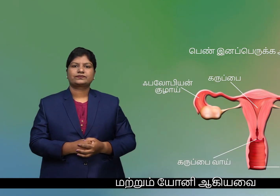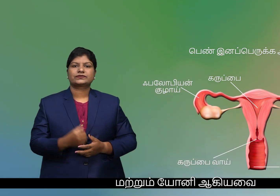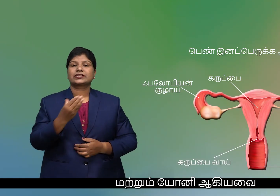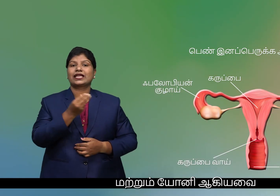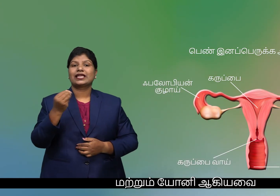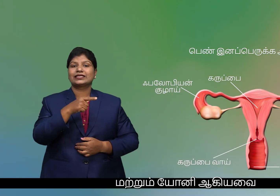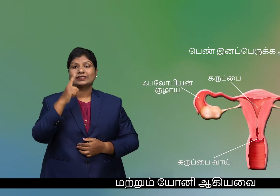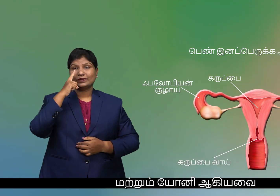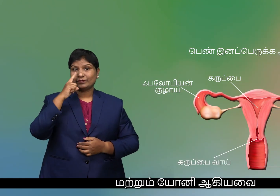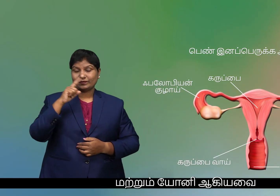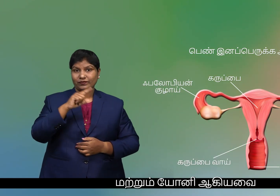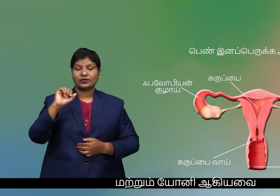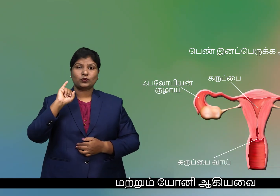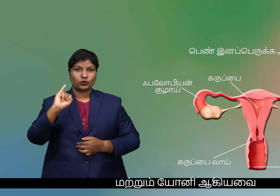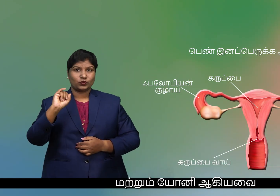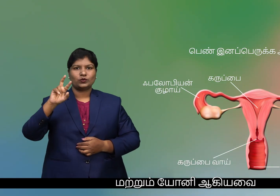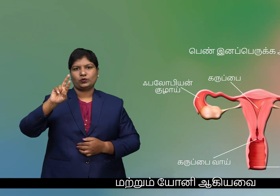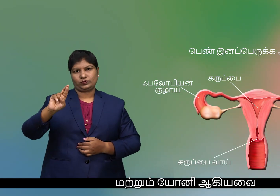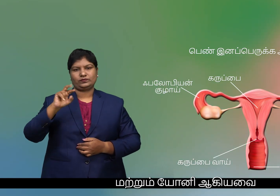மற்றும் யோனி ஆகியவை